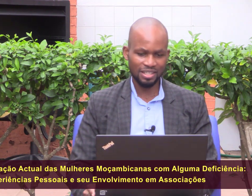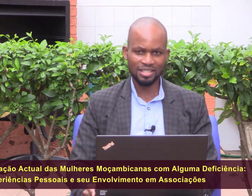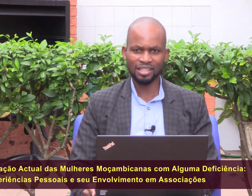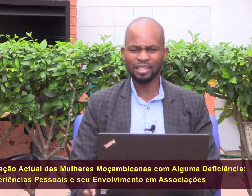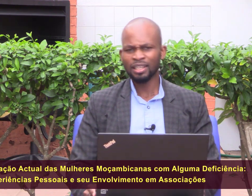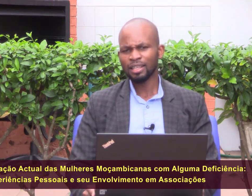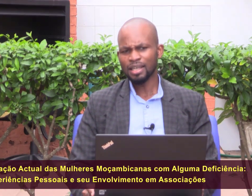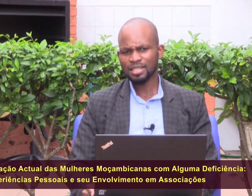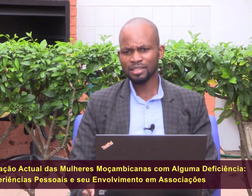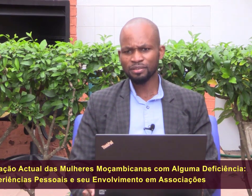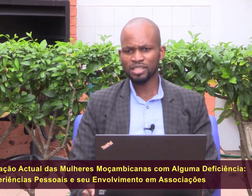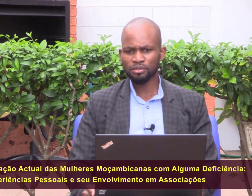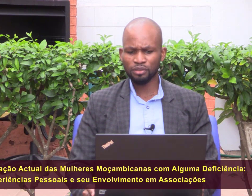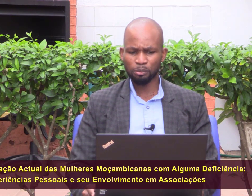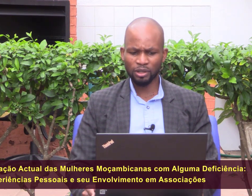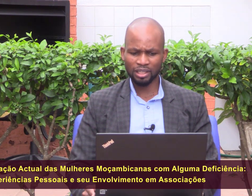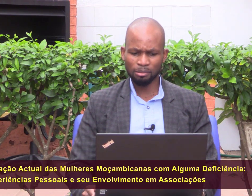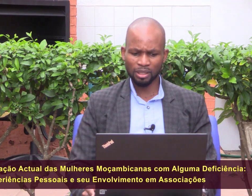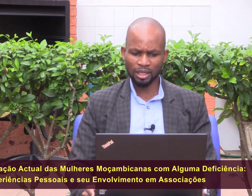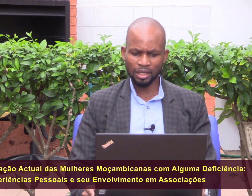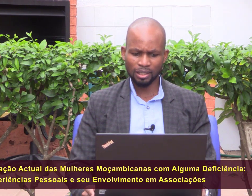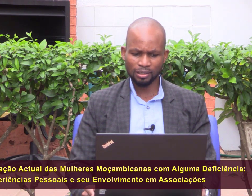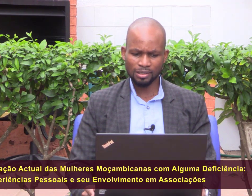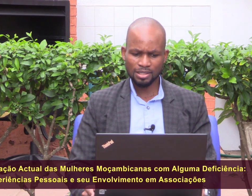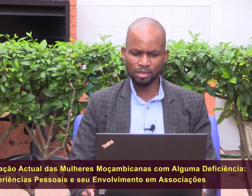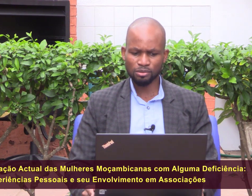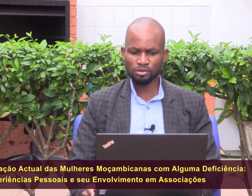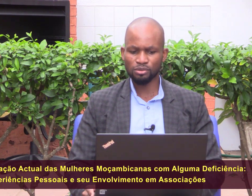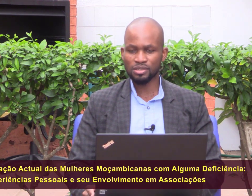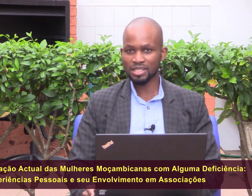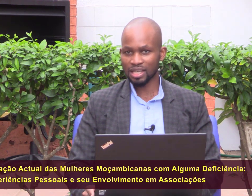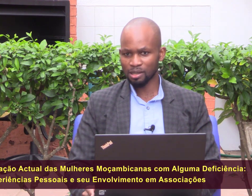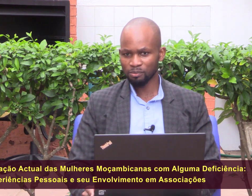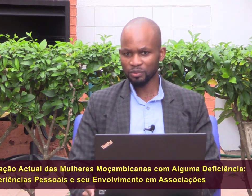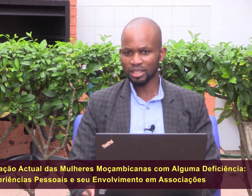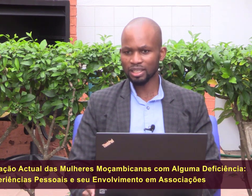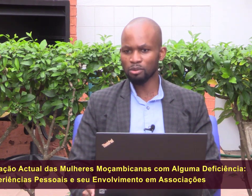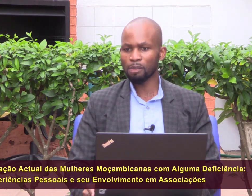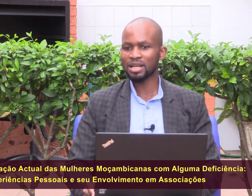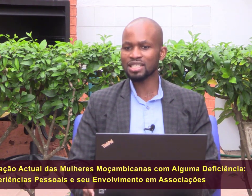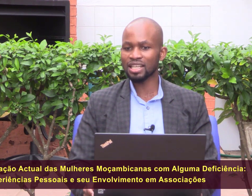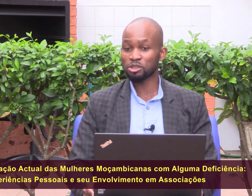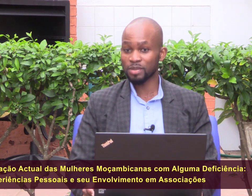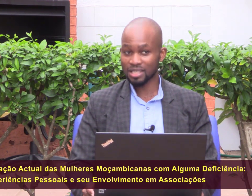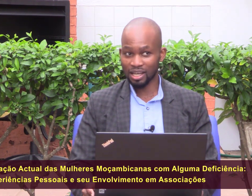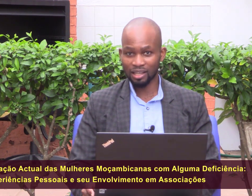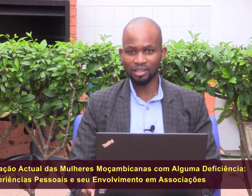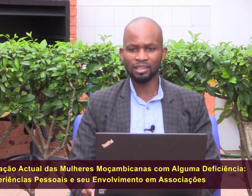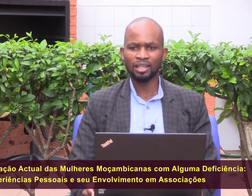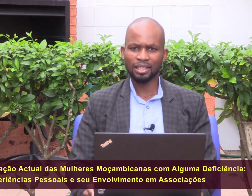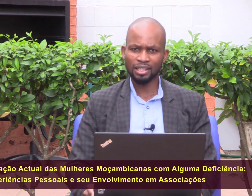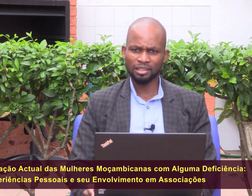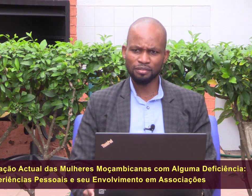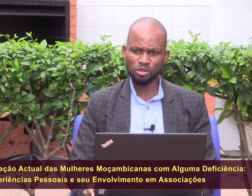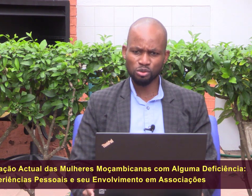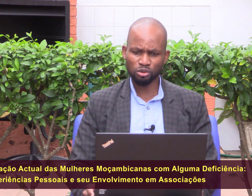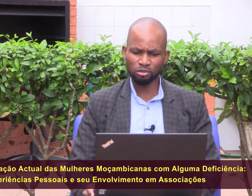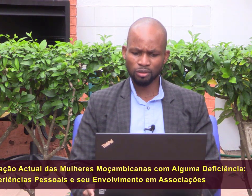Xerinza. Essa entrevista foi apoiada pela Centro Estúdio Siscam e uma parceria especial da TV Surdo, que é